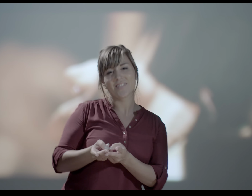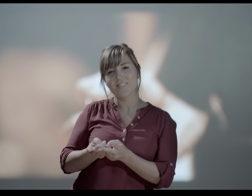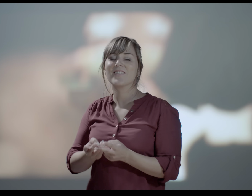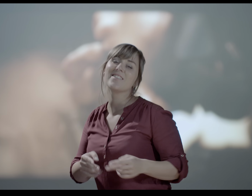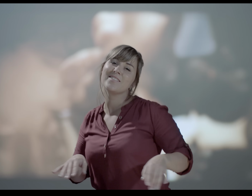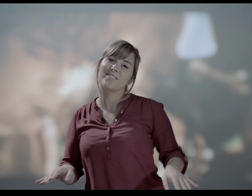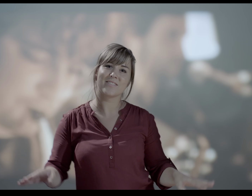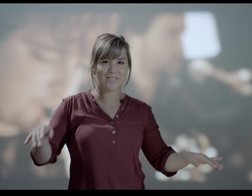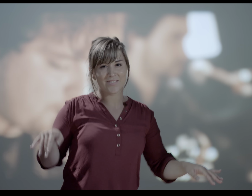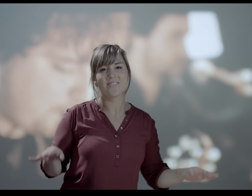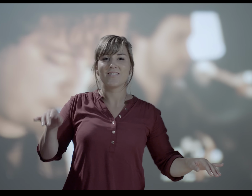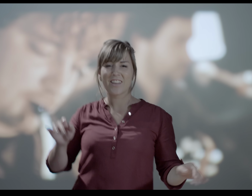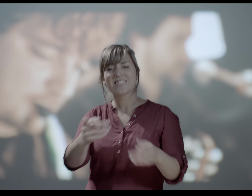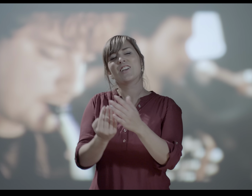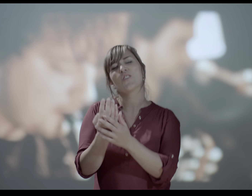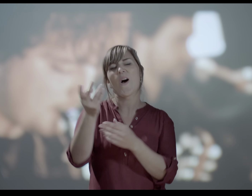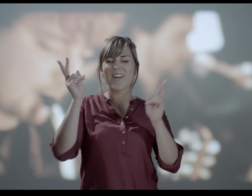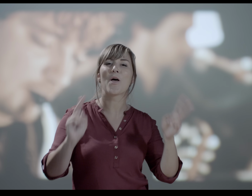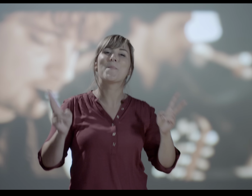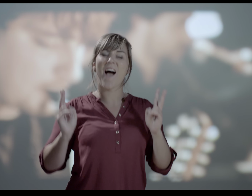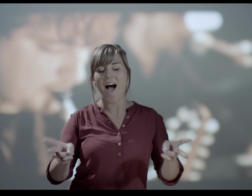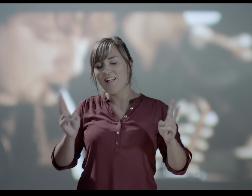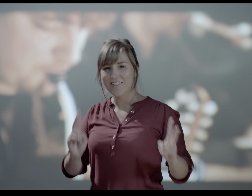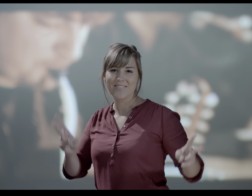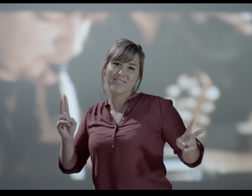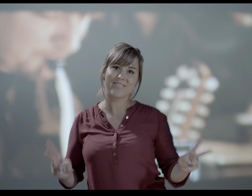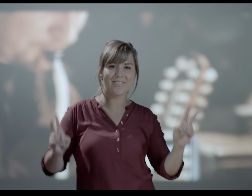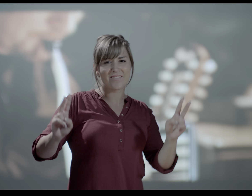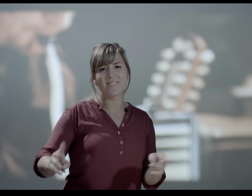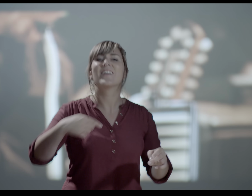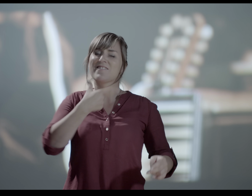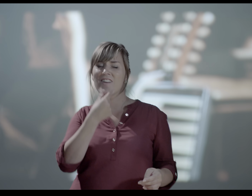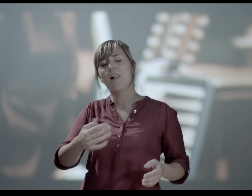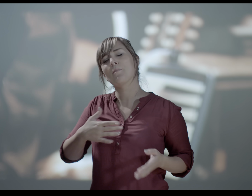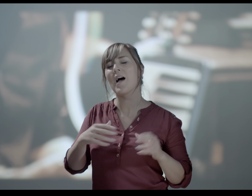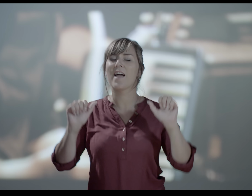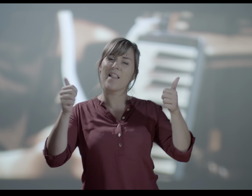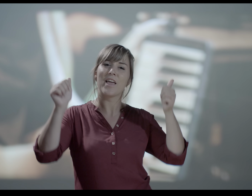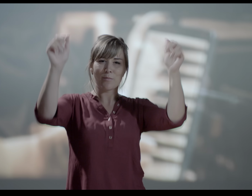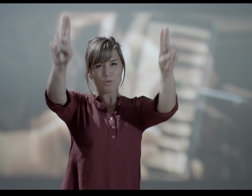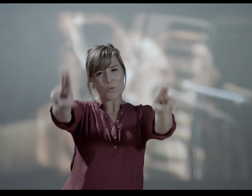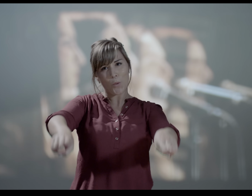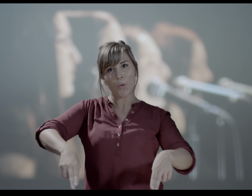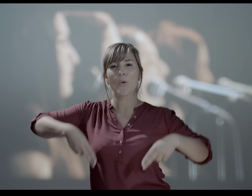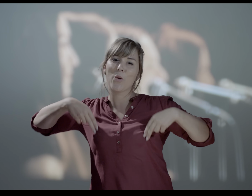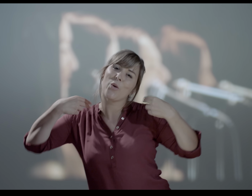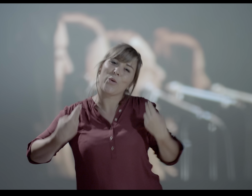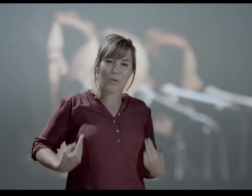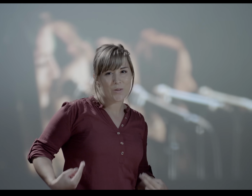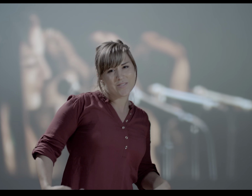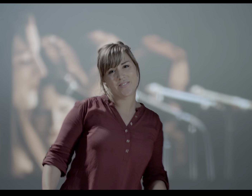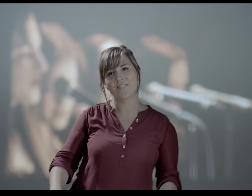Das ist das neue Normal Ich will mein Leben zurück